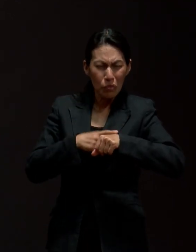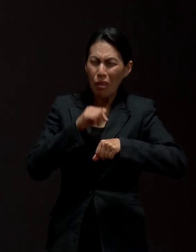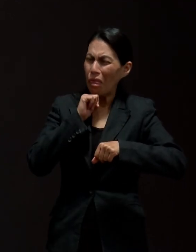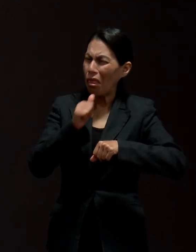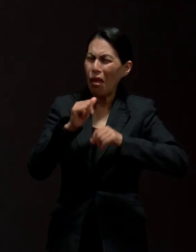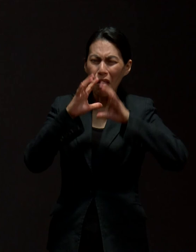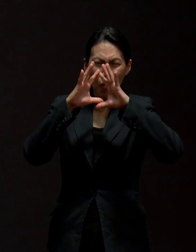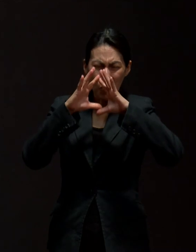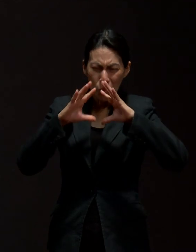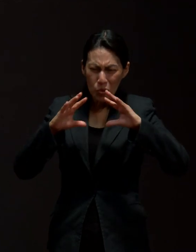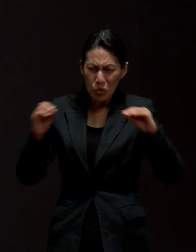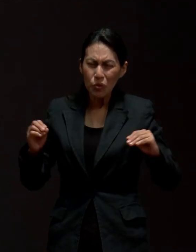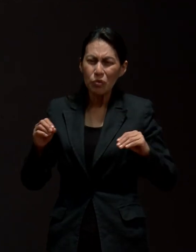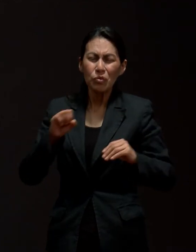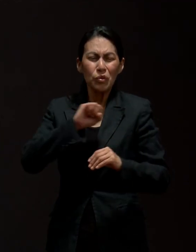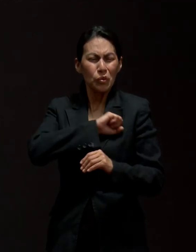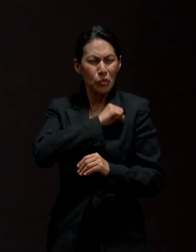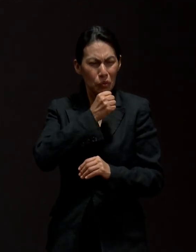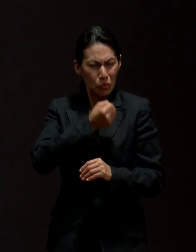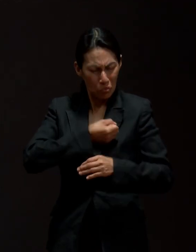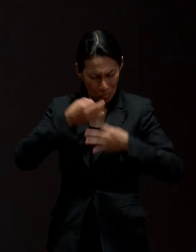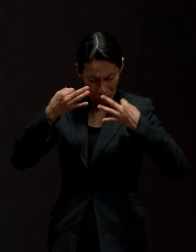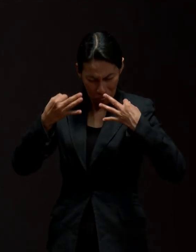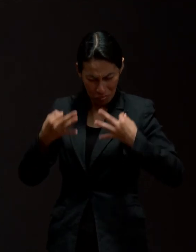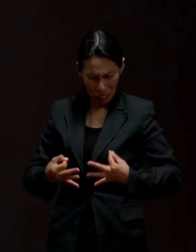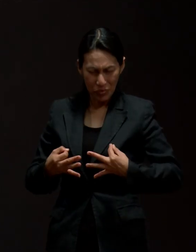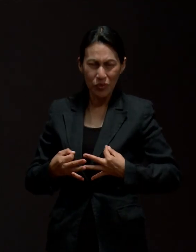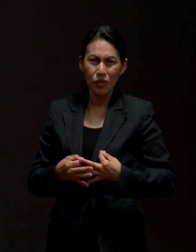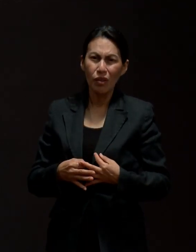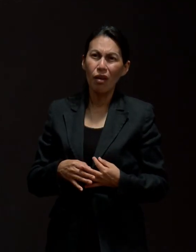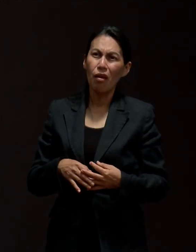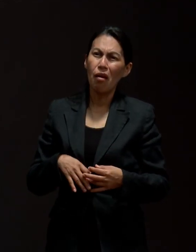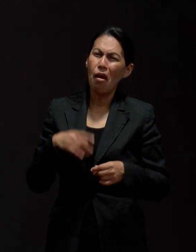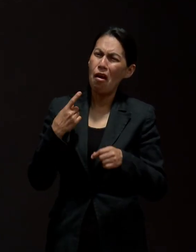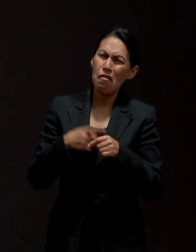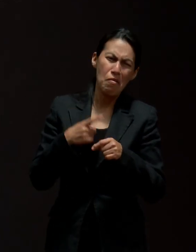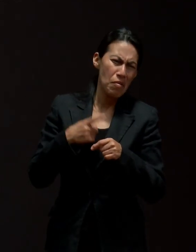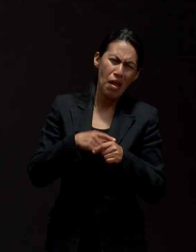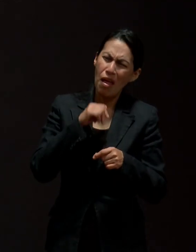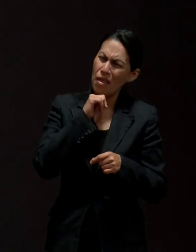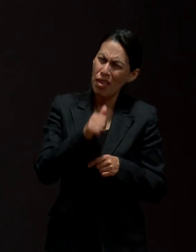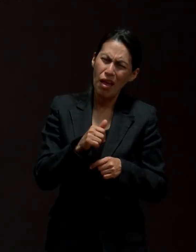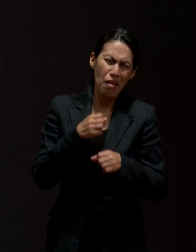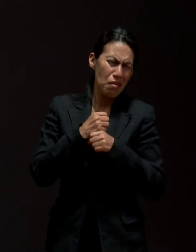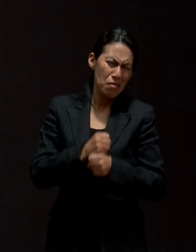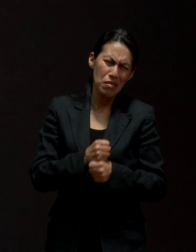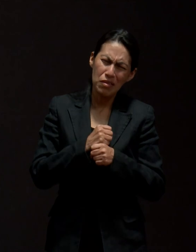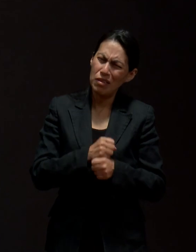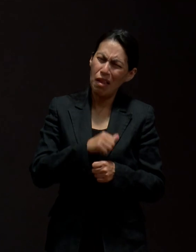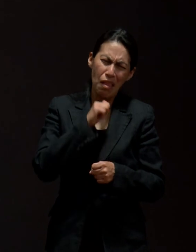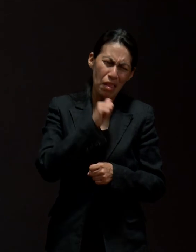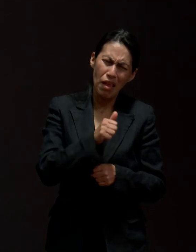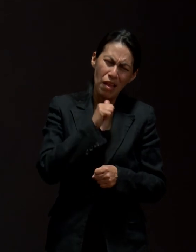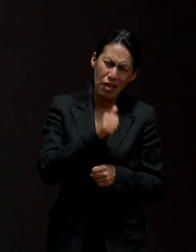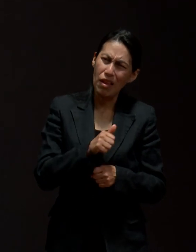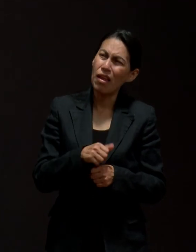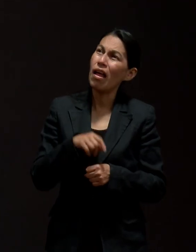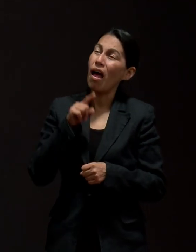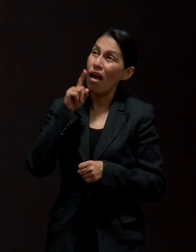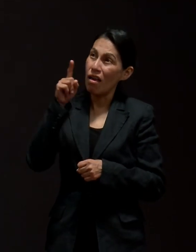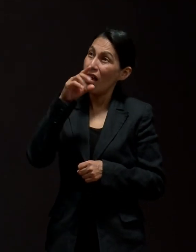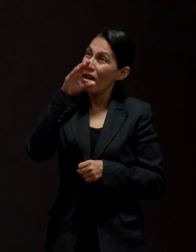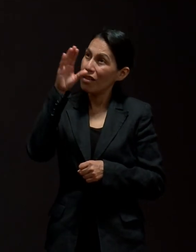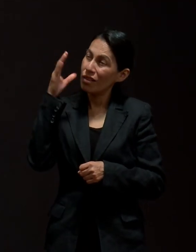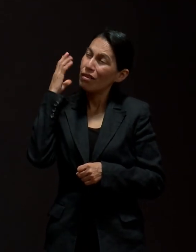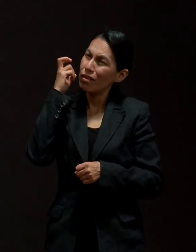justicia. En el cielo vamos a tener todo el gozo, toda la paz, todo. Pero empecemos a